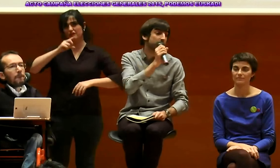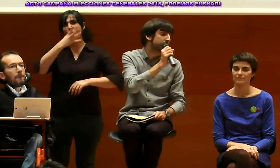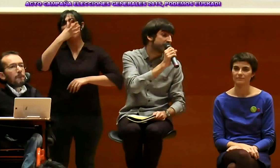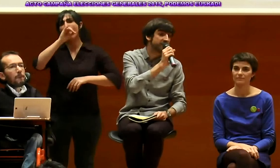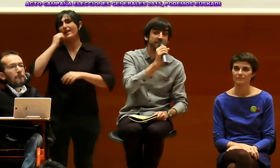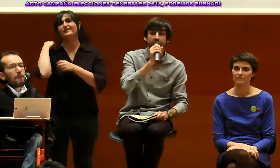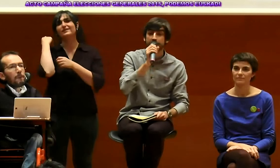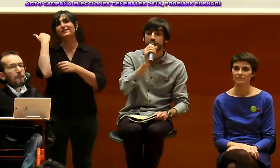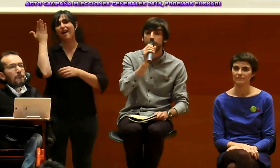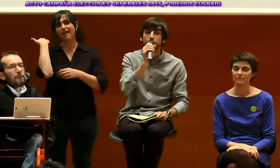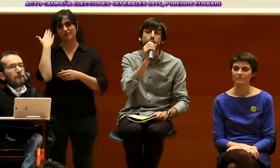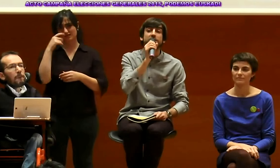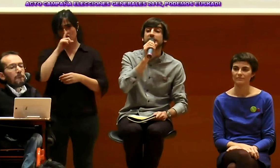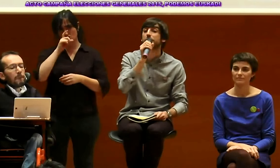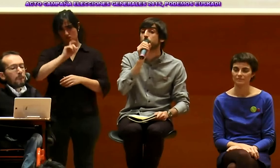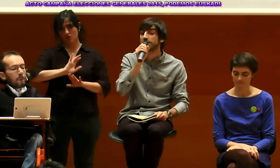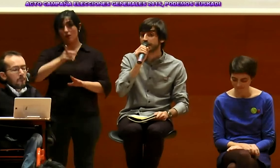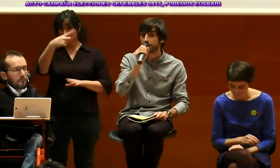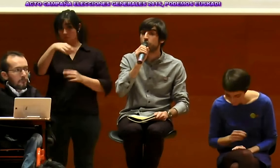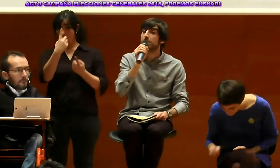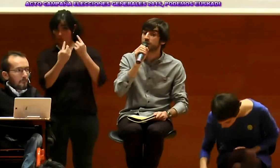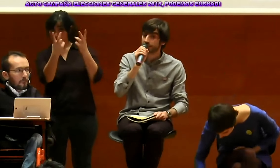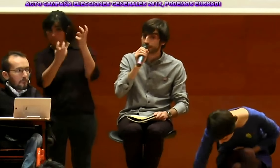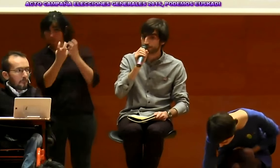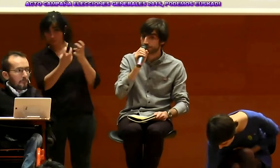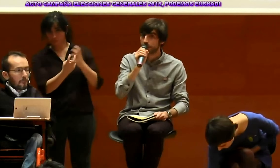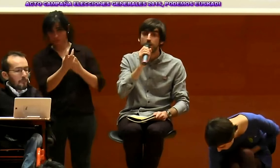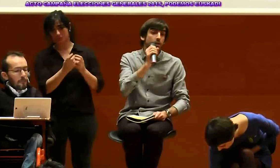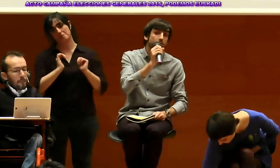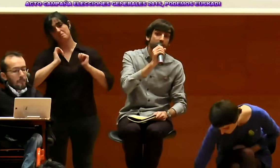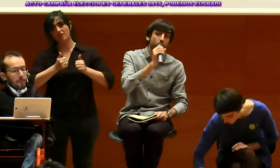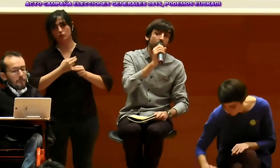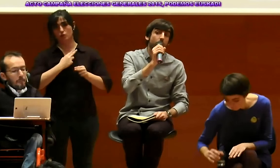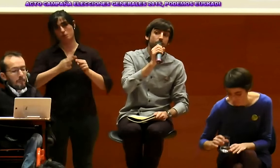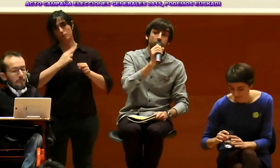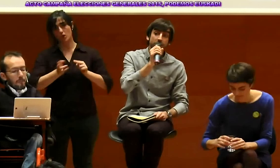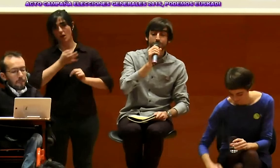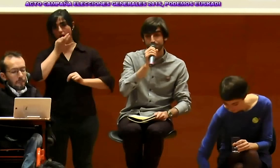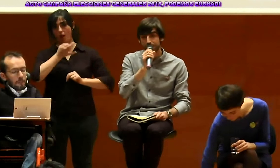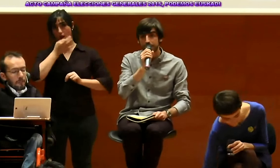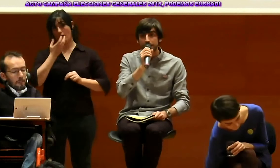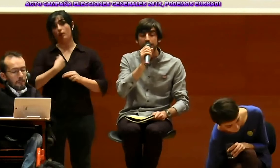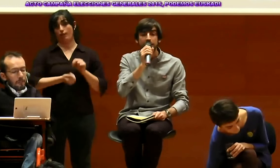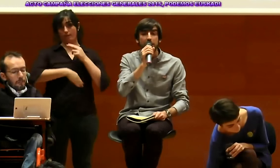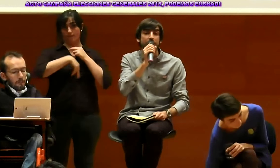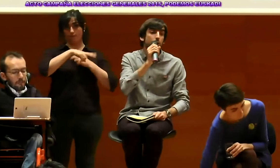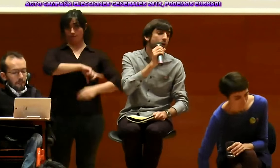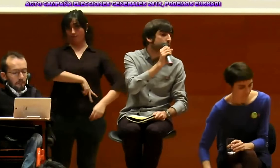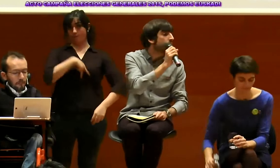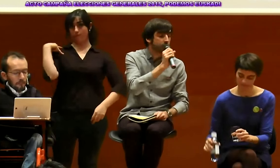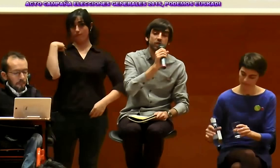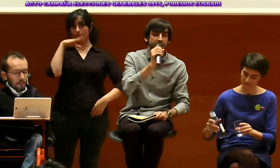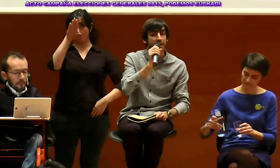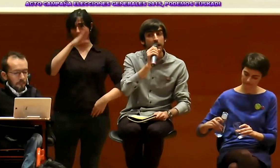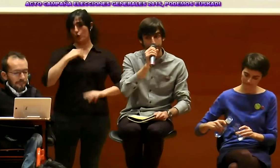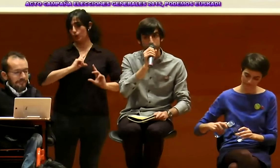algunas de las personas que estáis aquí tuvisteis que hacer política, mucha política. Franco acababa de morir y había unas